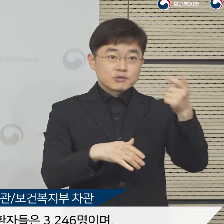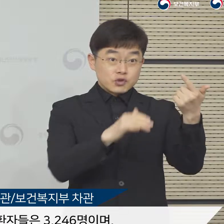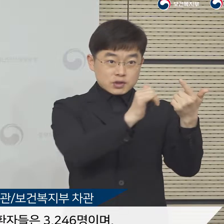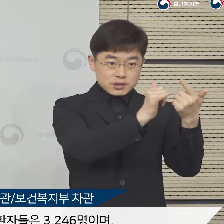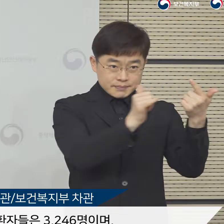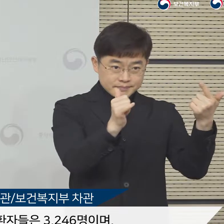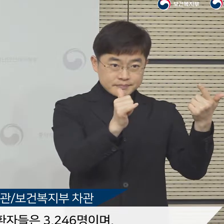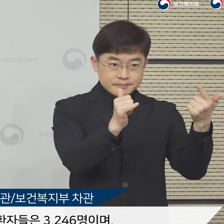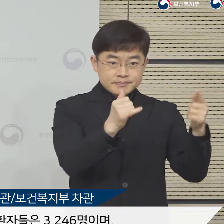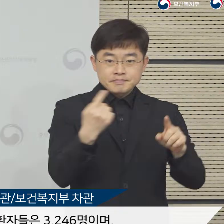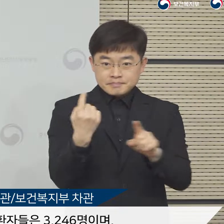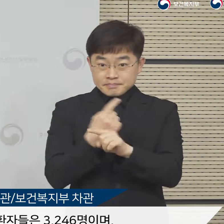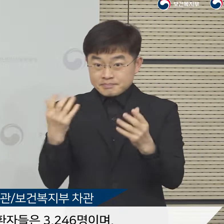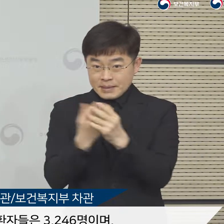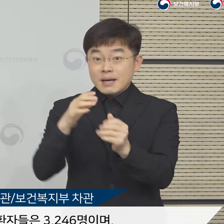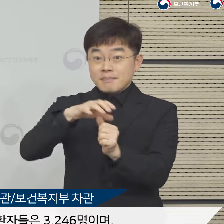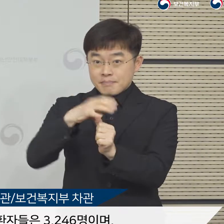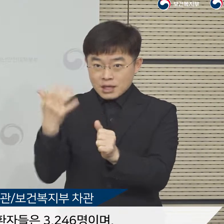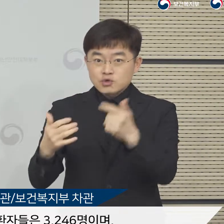3,246명이며